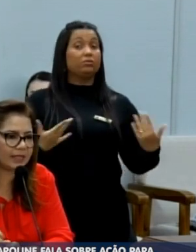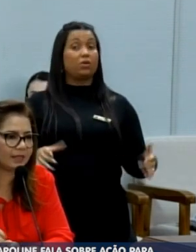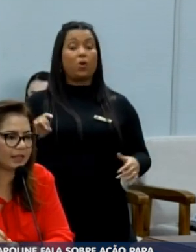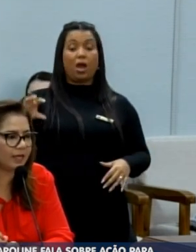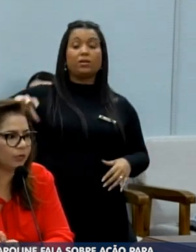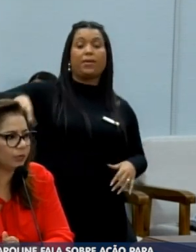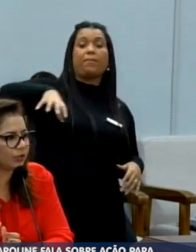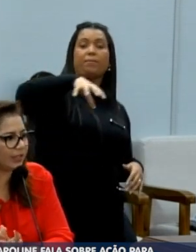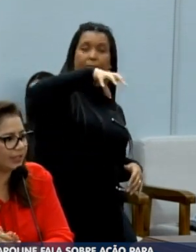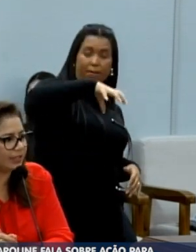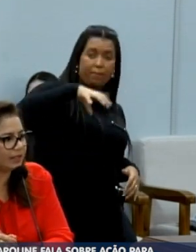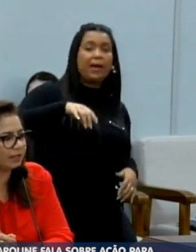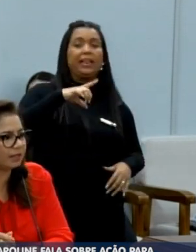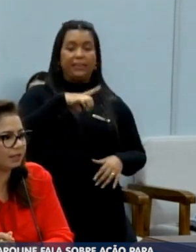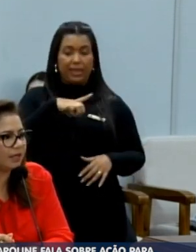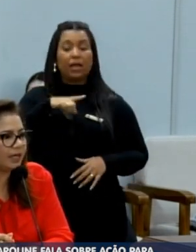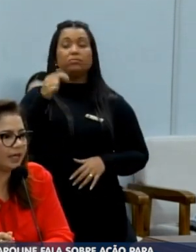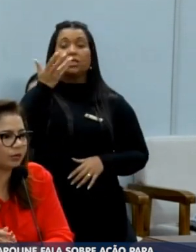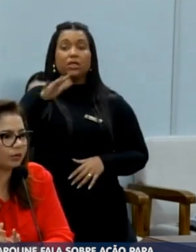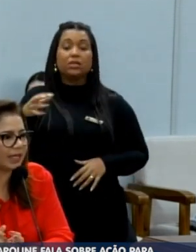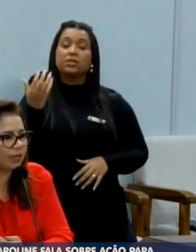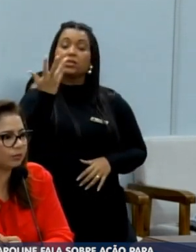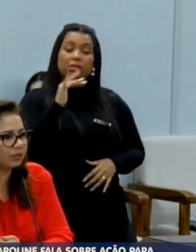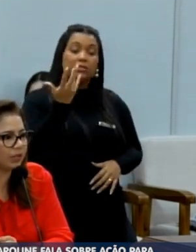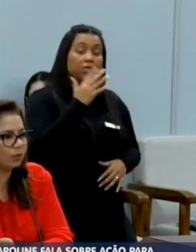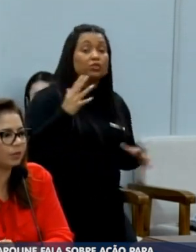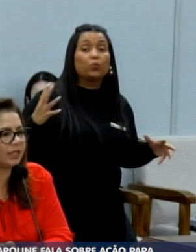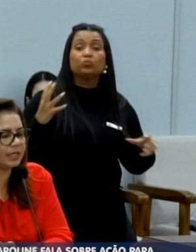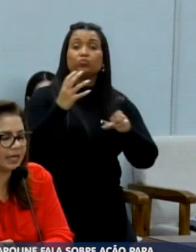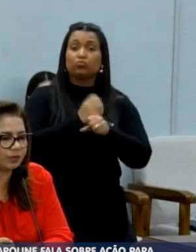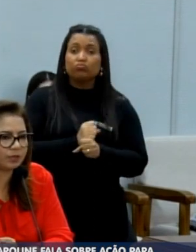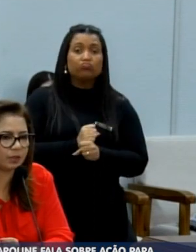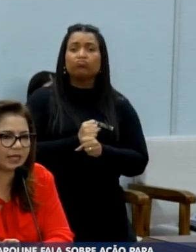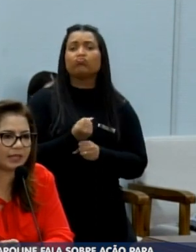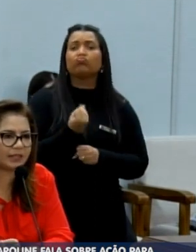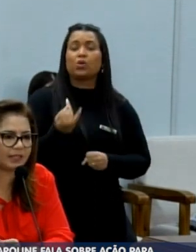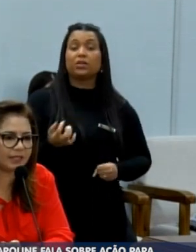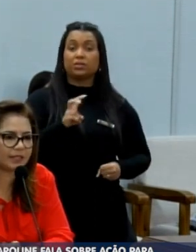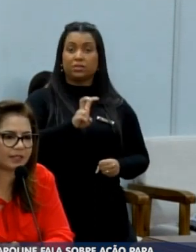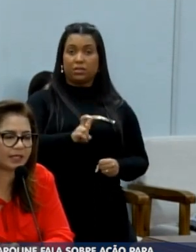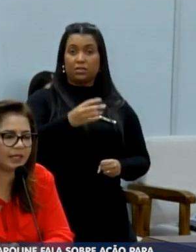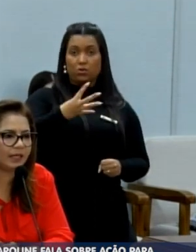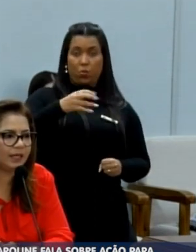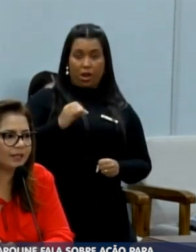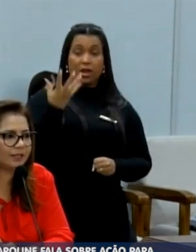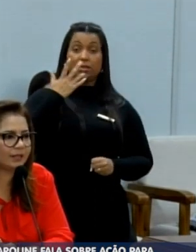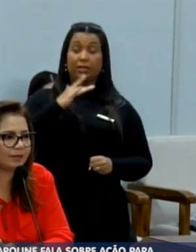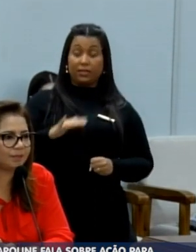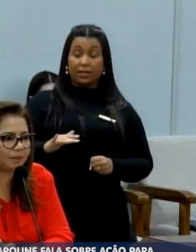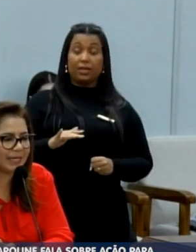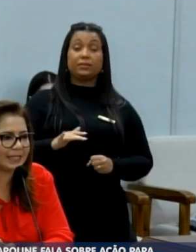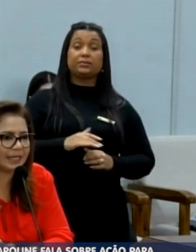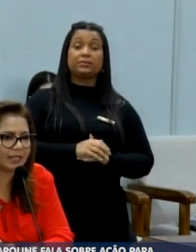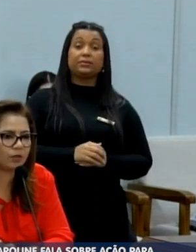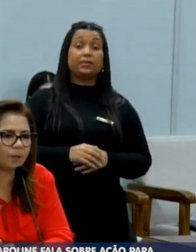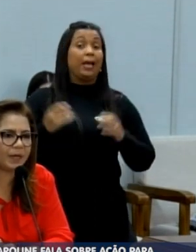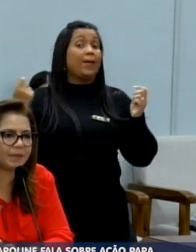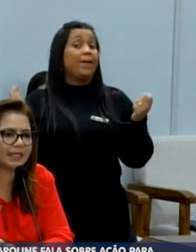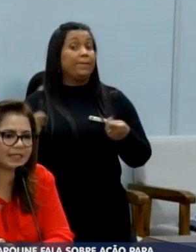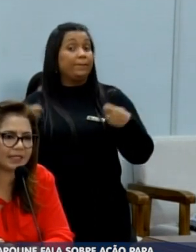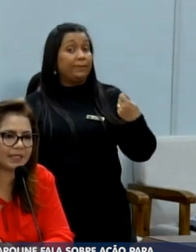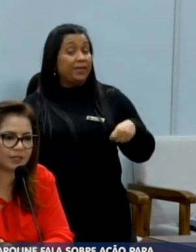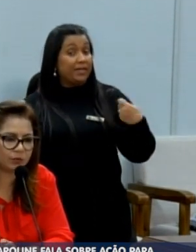núcleo desses tem um número de crianças e ao total são 540 crianças que